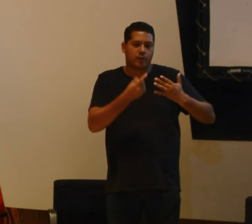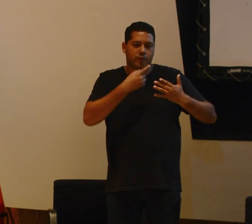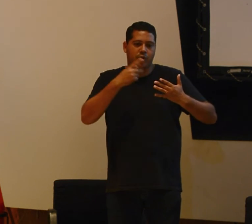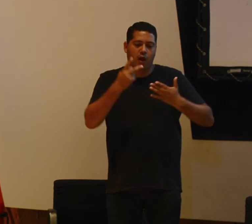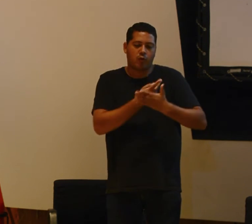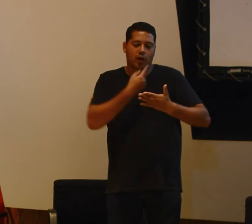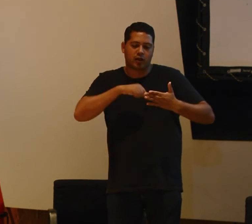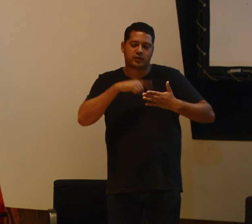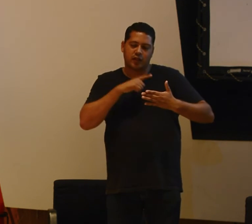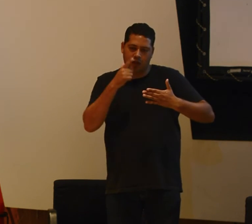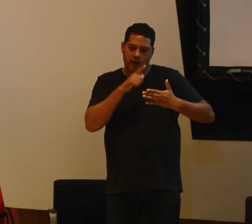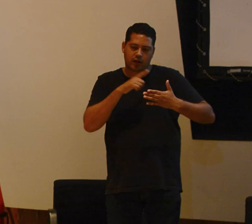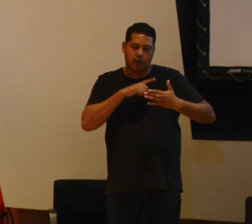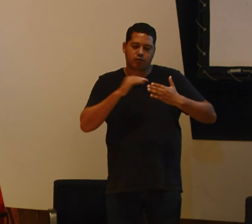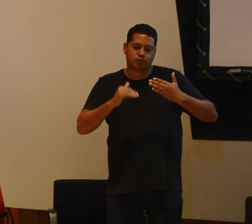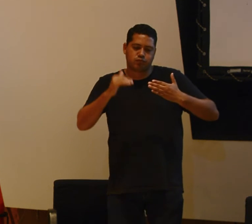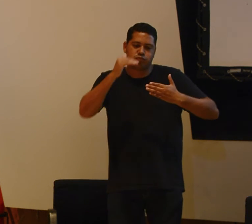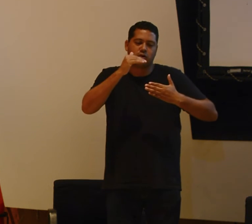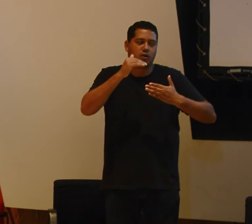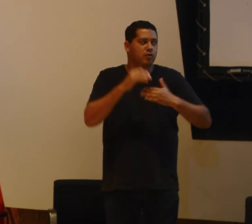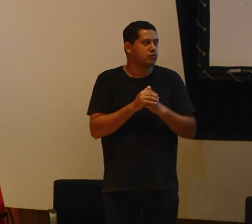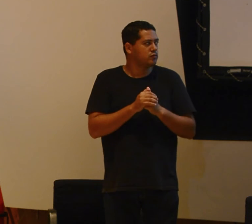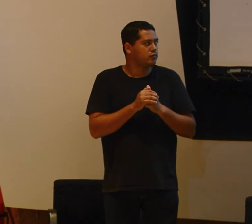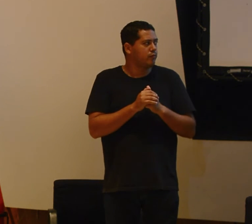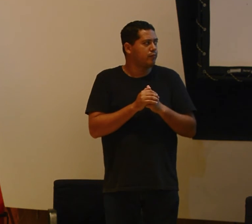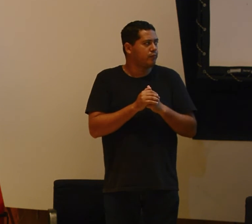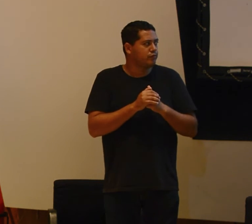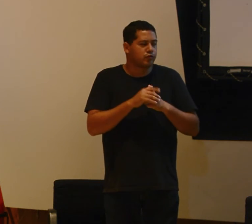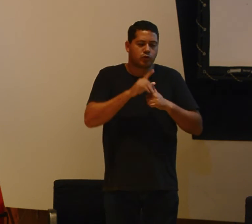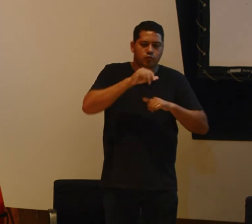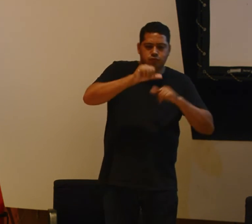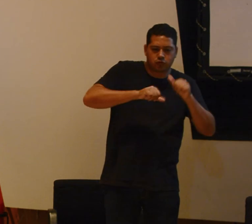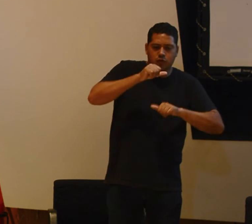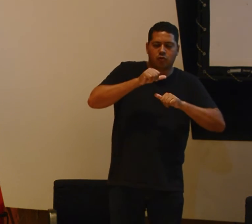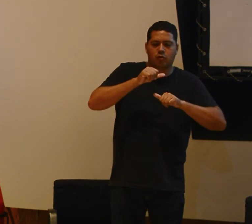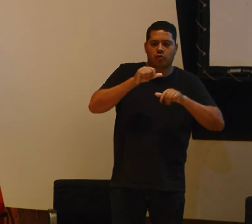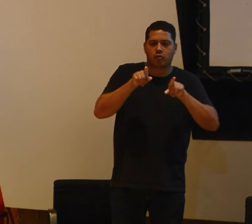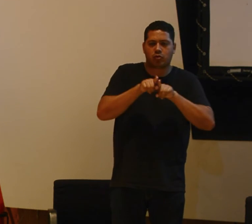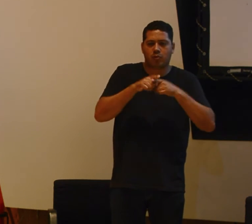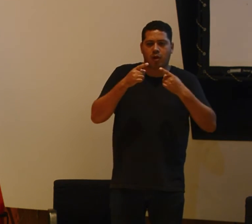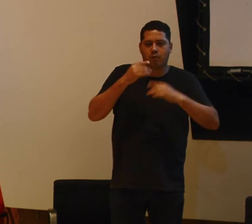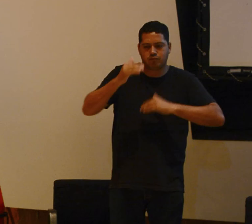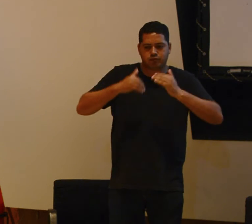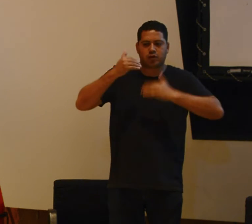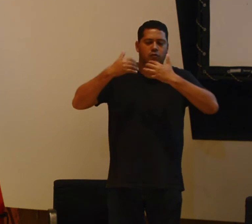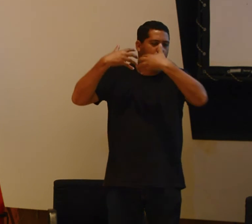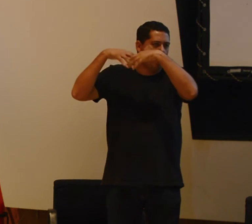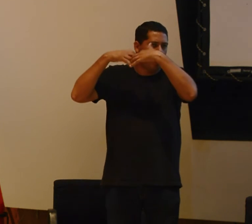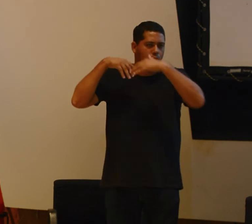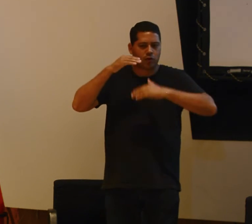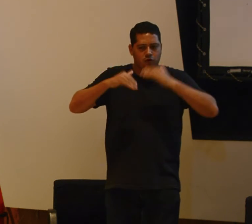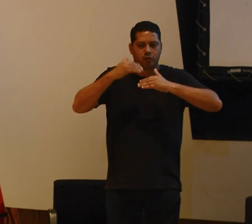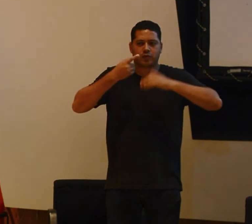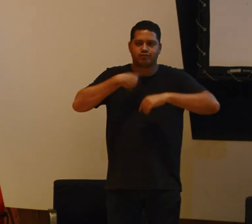nesse acelerador de transtornos do neurodesenvolvimento, né, de reabilitação dos transtornos do neurodesenvolvimento